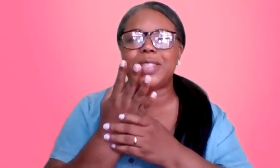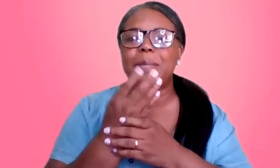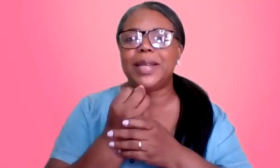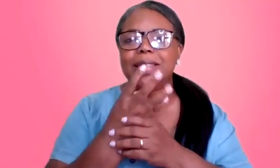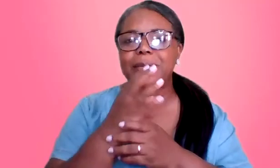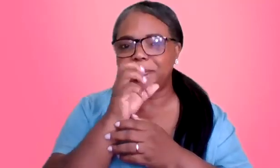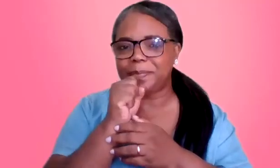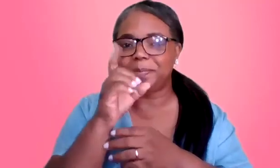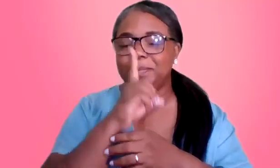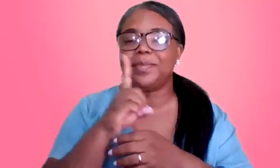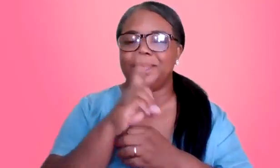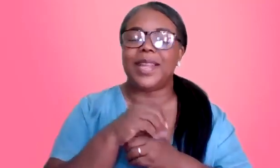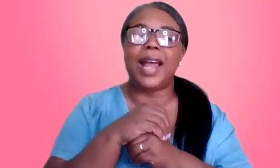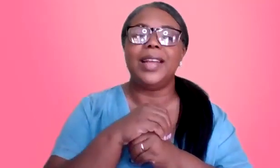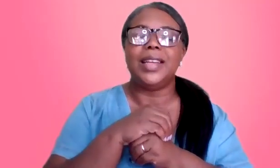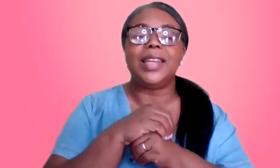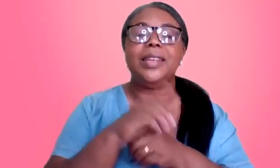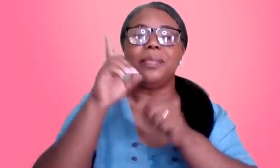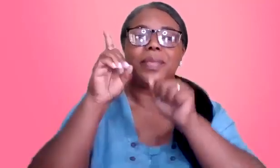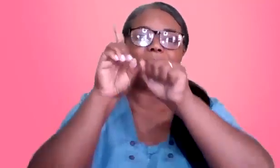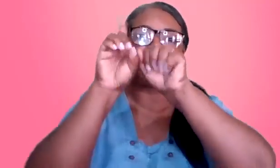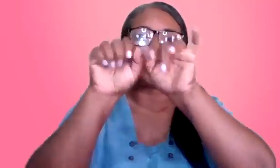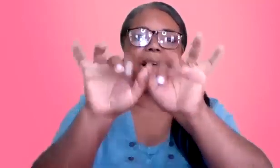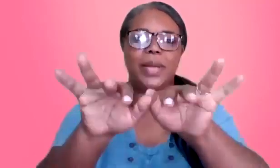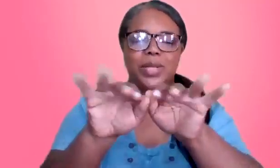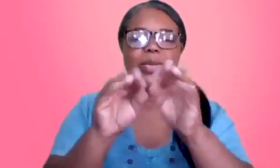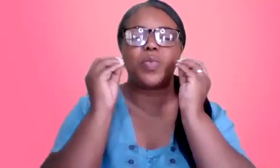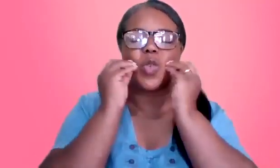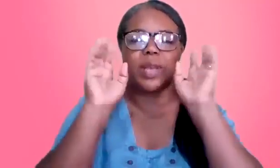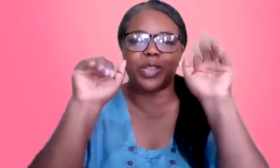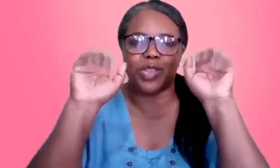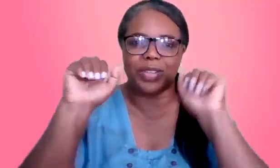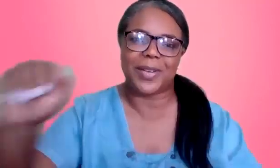de semana, tá? E Deus abençoe. Beijo, tchau, tchau.